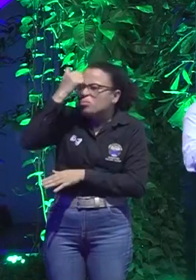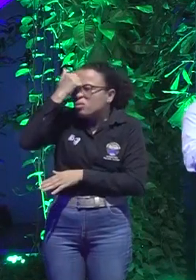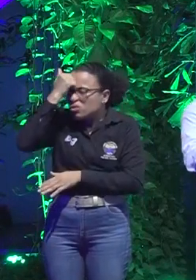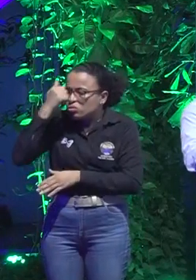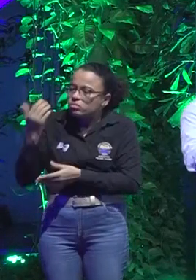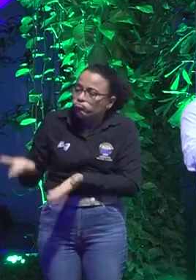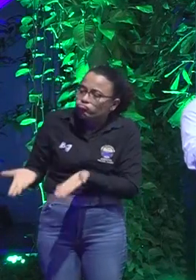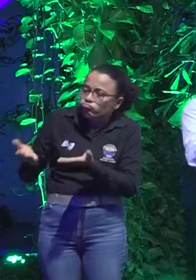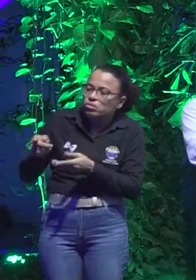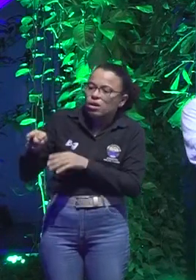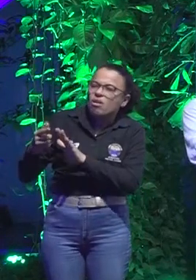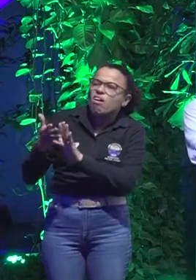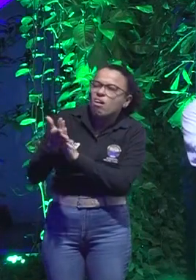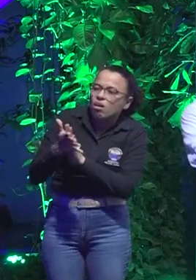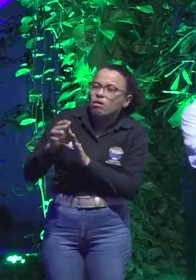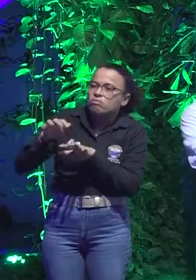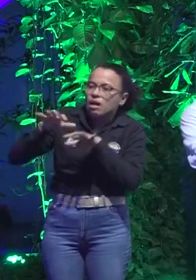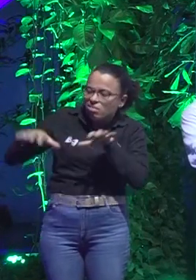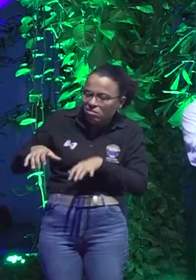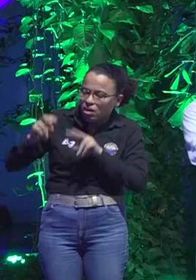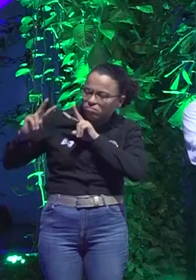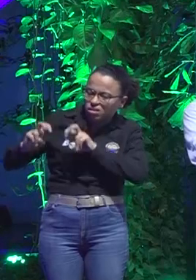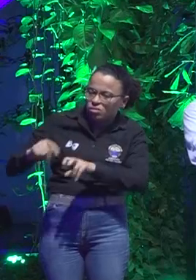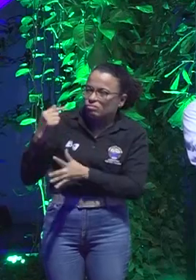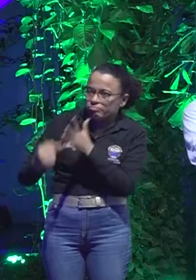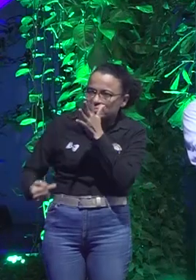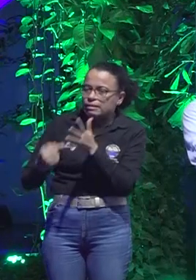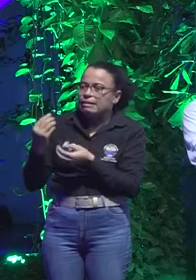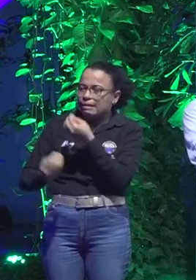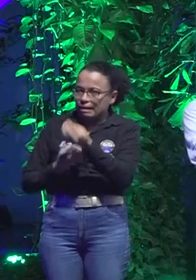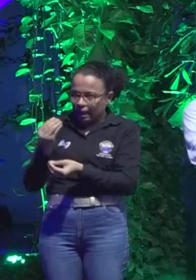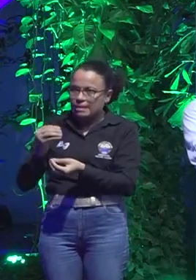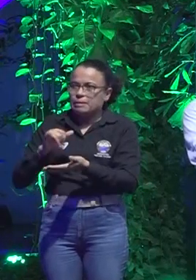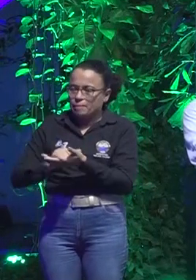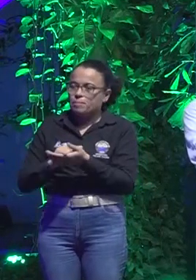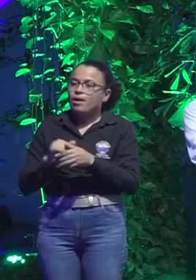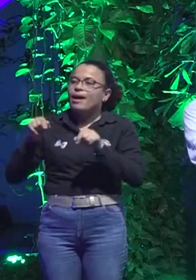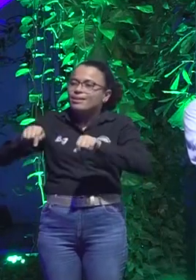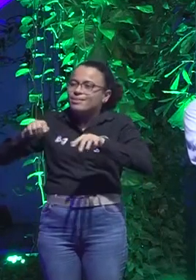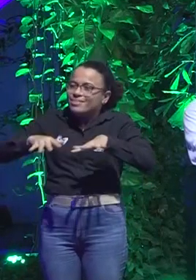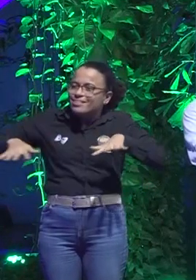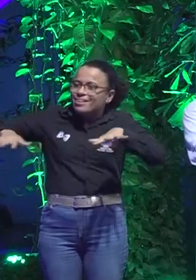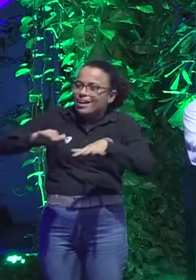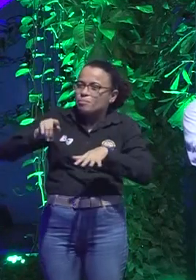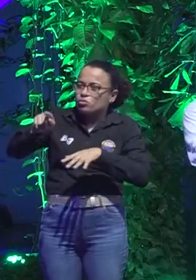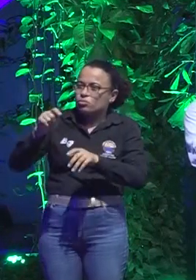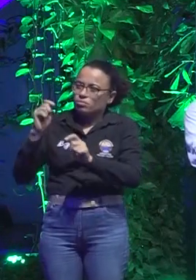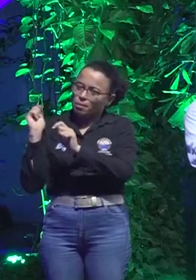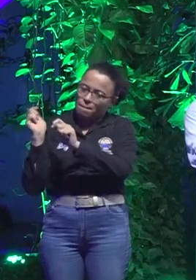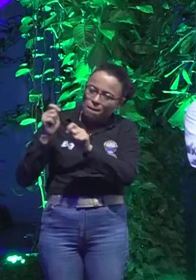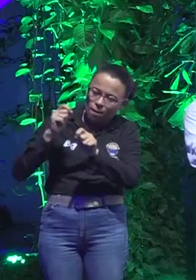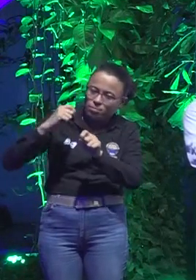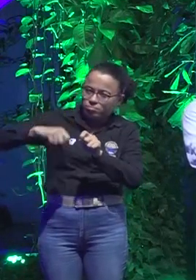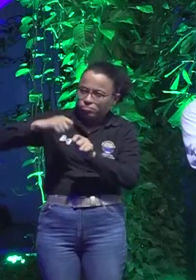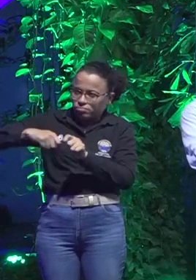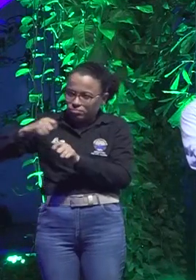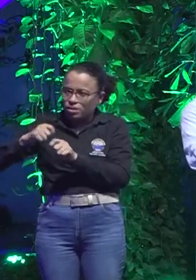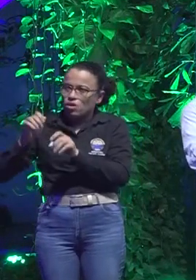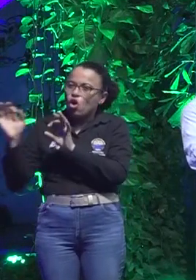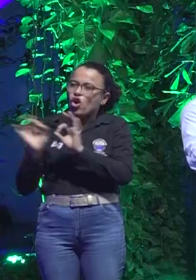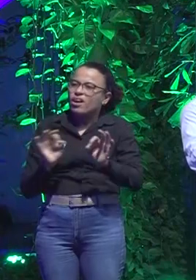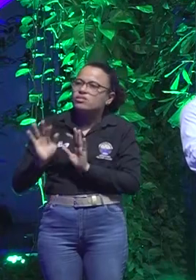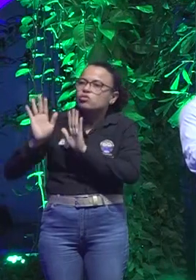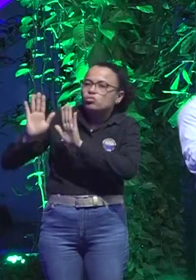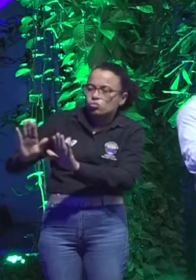hacen. El primer esquema de ordenamiento pesquero participativo que se ha hecho en este país que generó una medida efectiva de ordenamiento, lo hizo